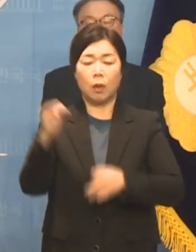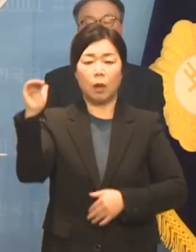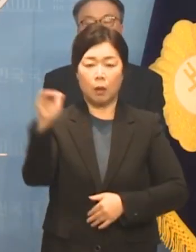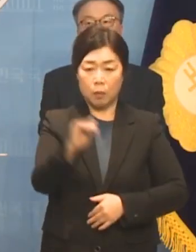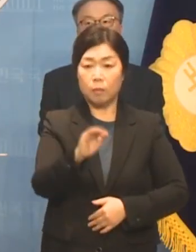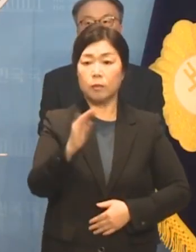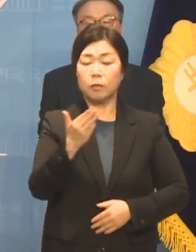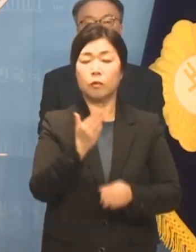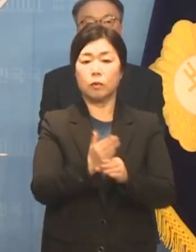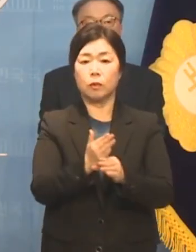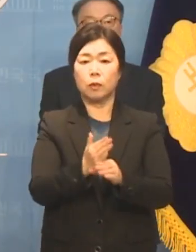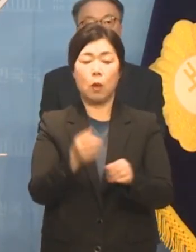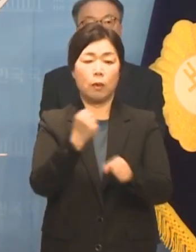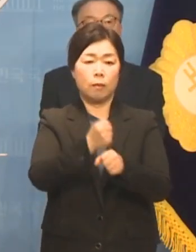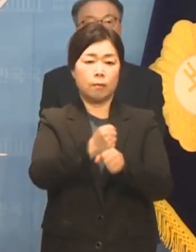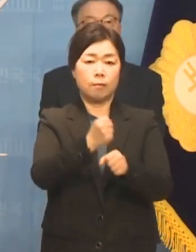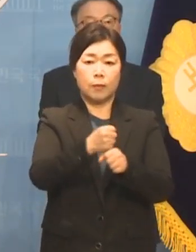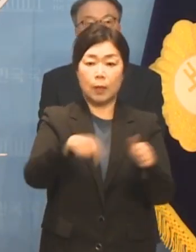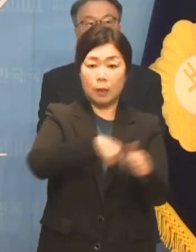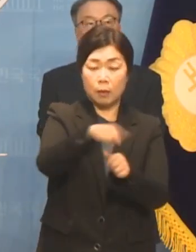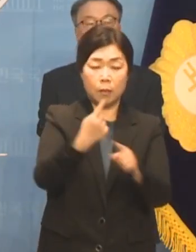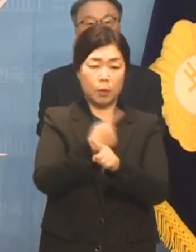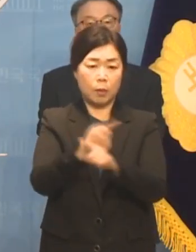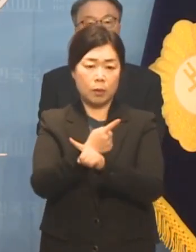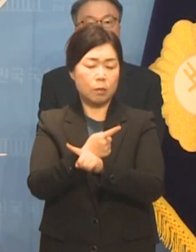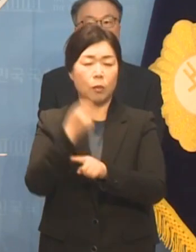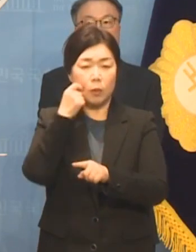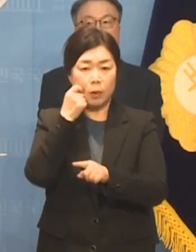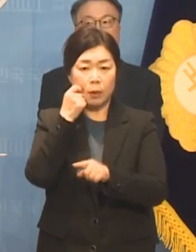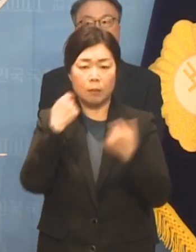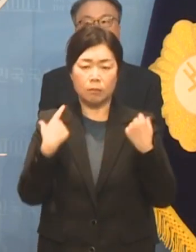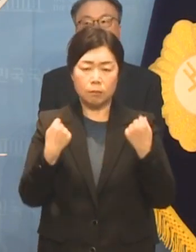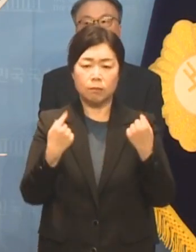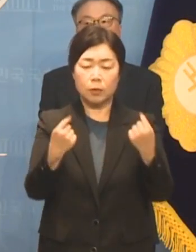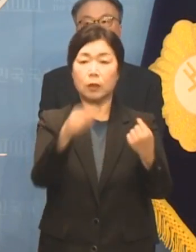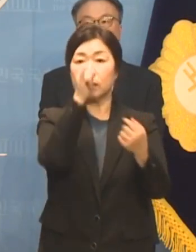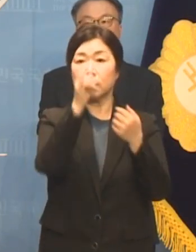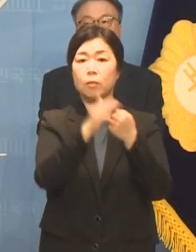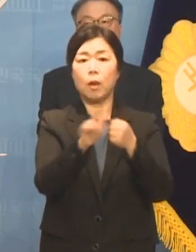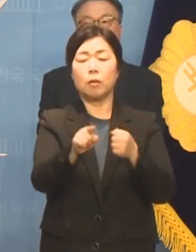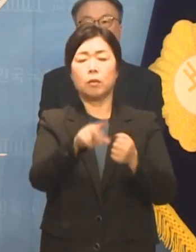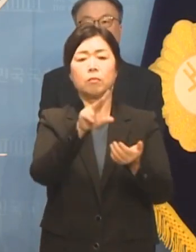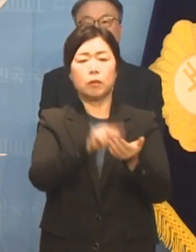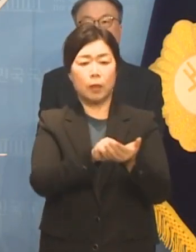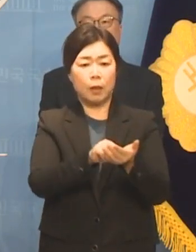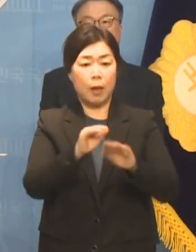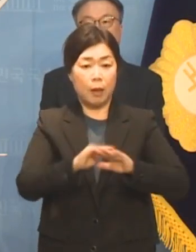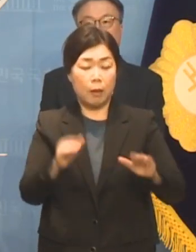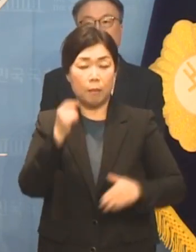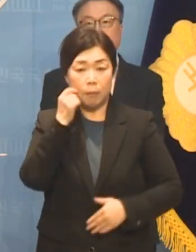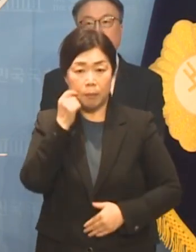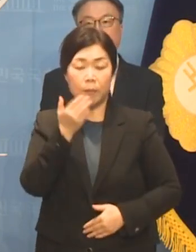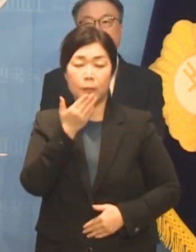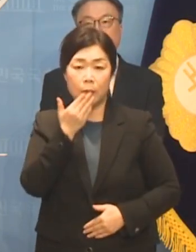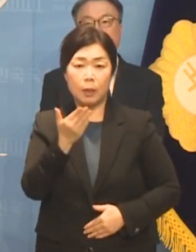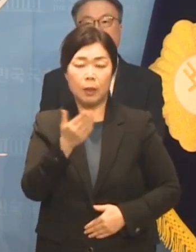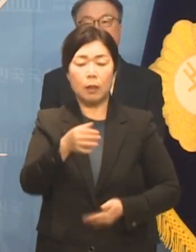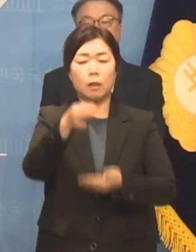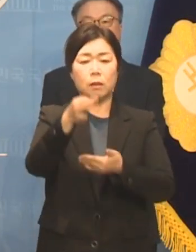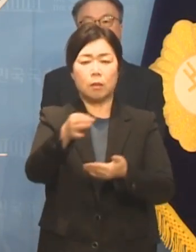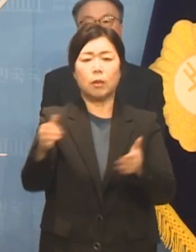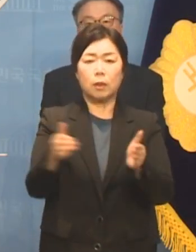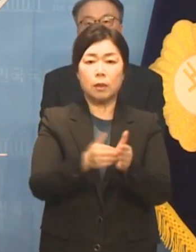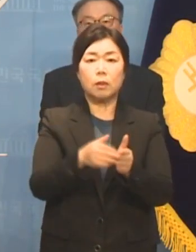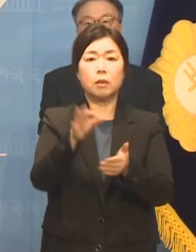하락하고 생산성 개선이 정체되는 상황에서 그 충격을 흡수해 줄 수 있는 자본의